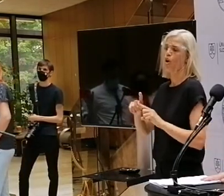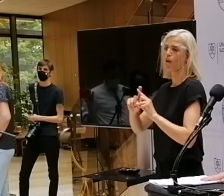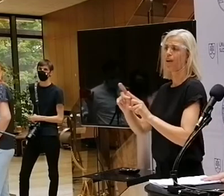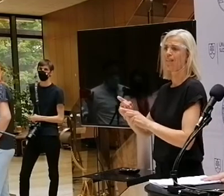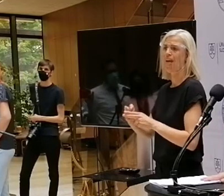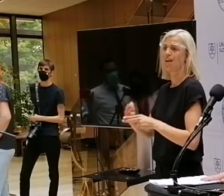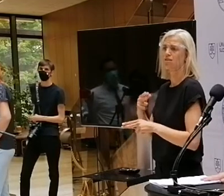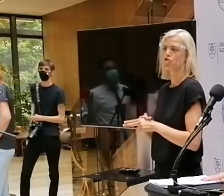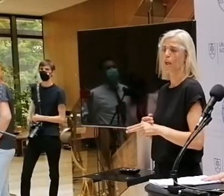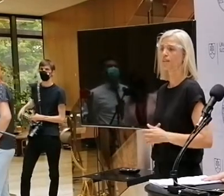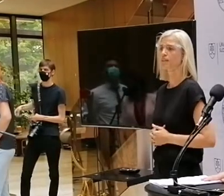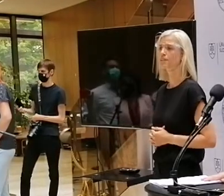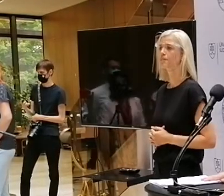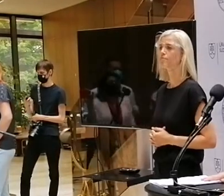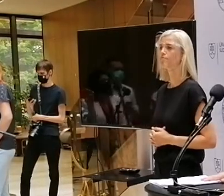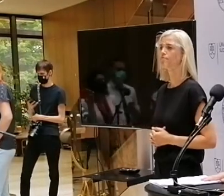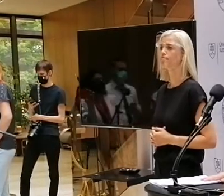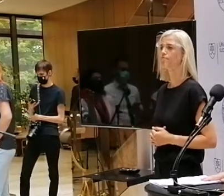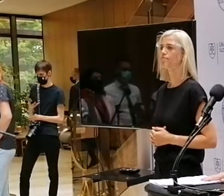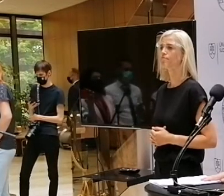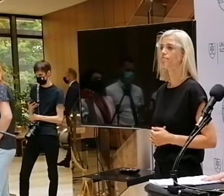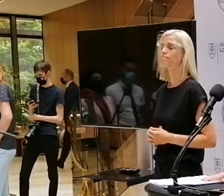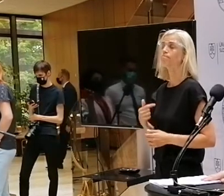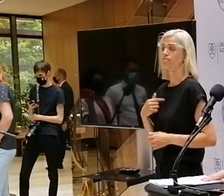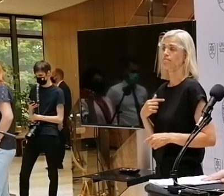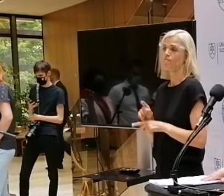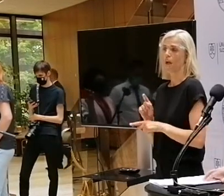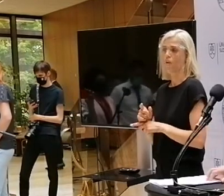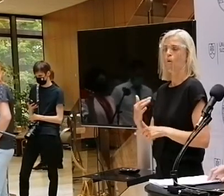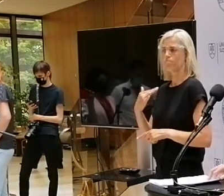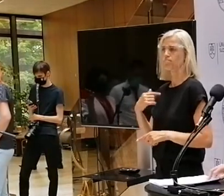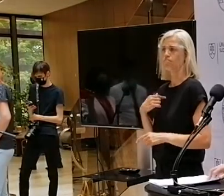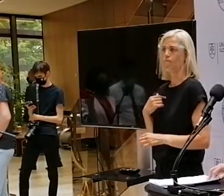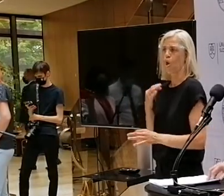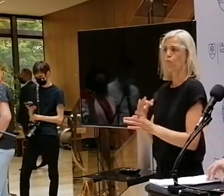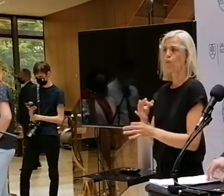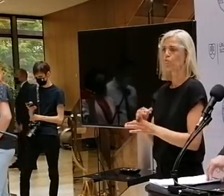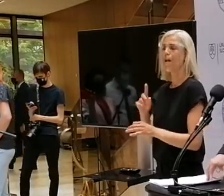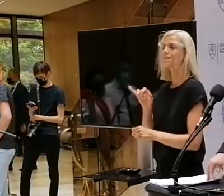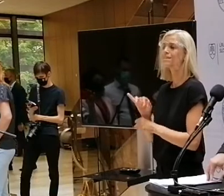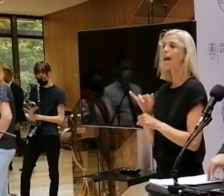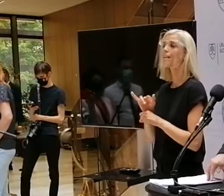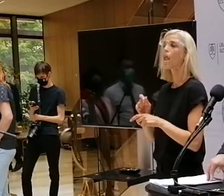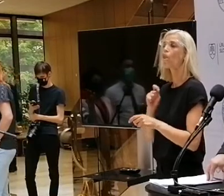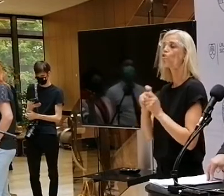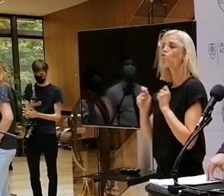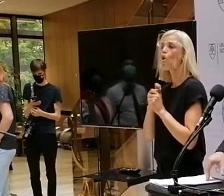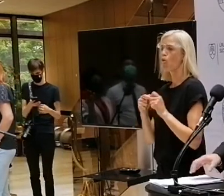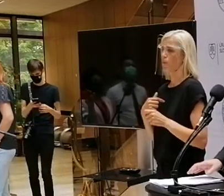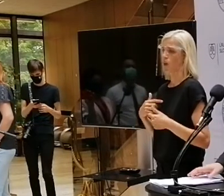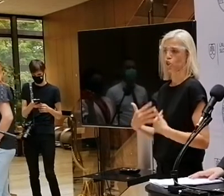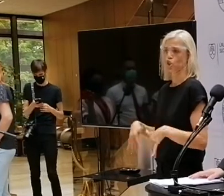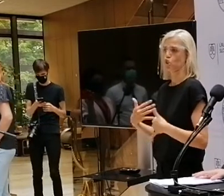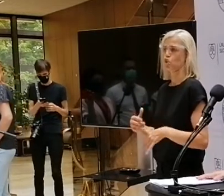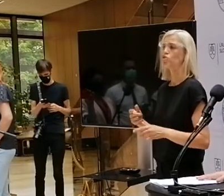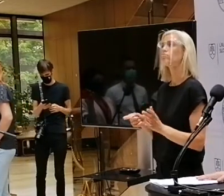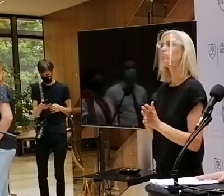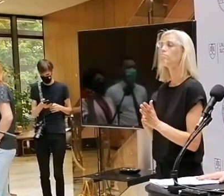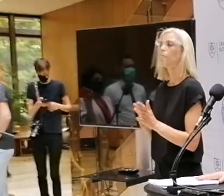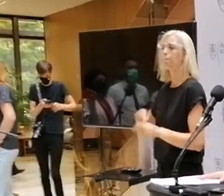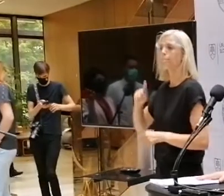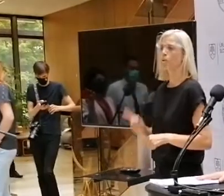krajiny v Európskej únie. Čiže výrazne to doporučujeme. Zatiaľ nie je žiadna dohoda na tom, že by sme to vyžadovali